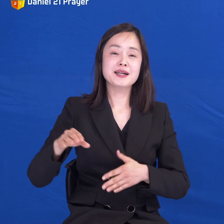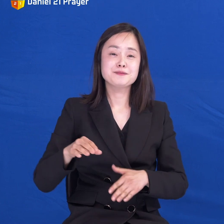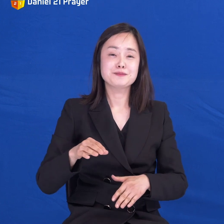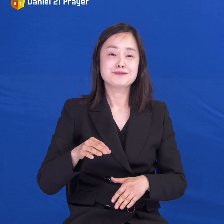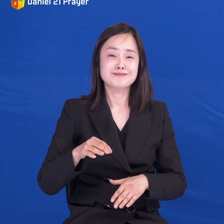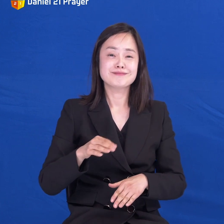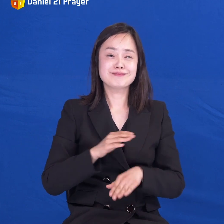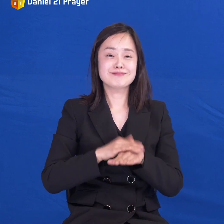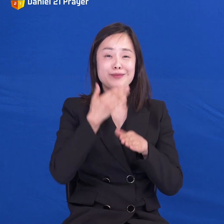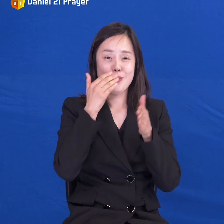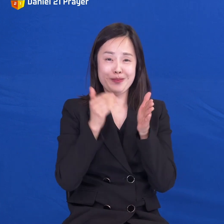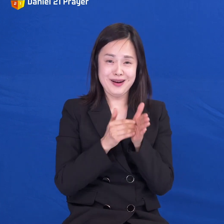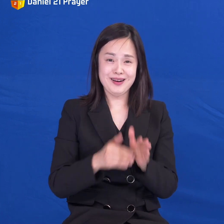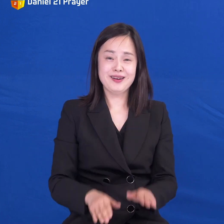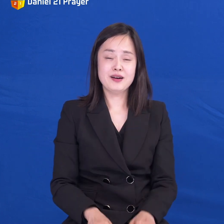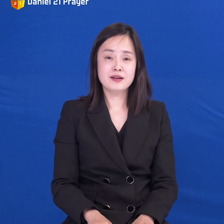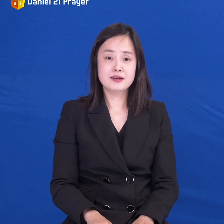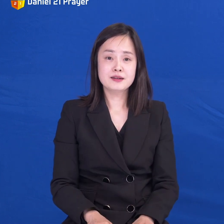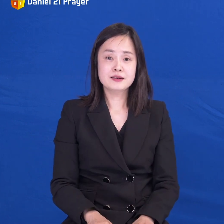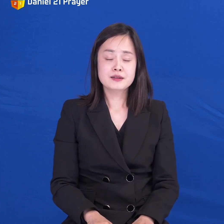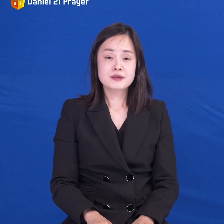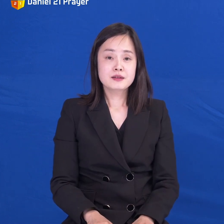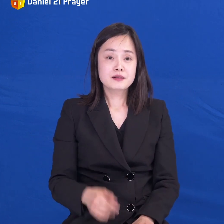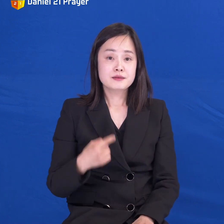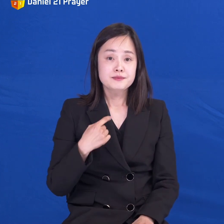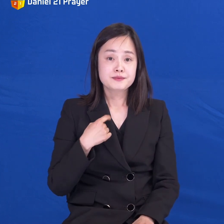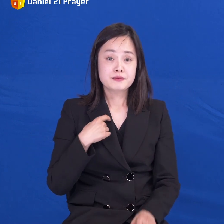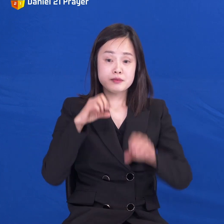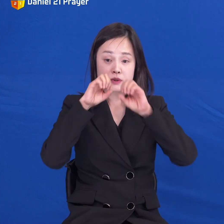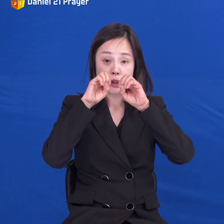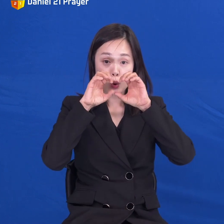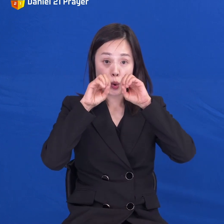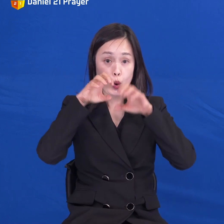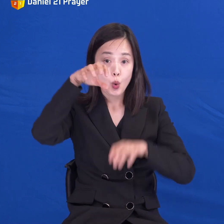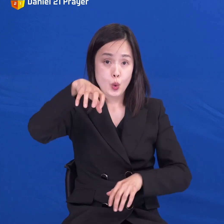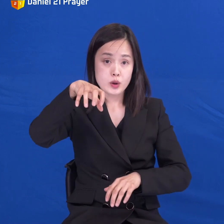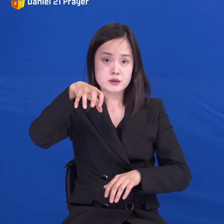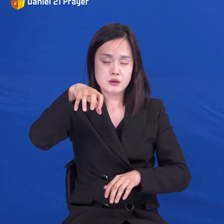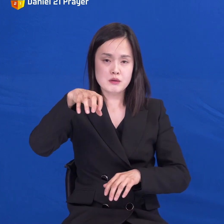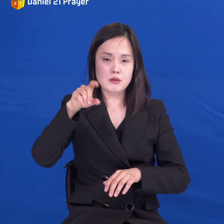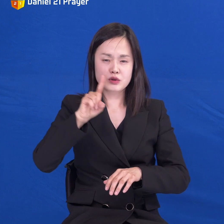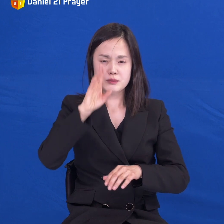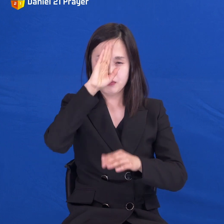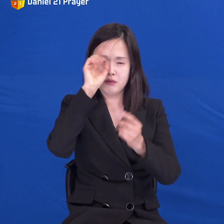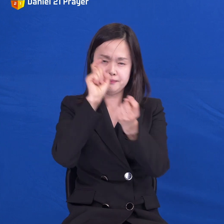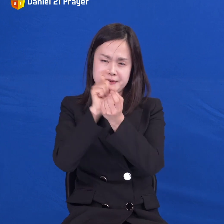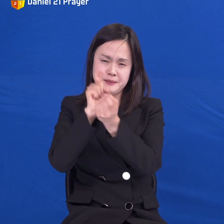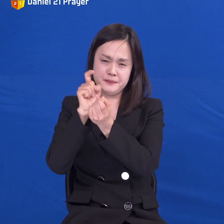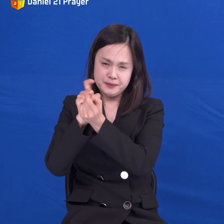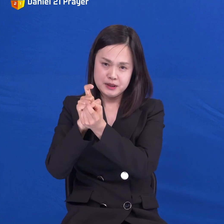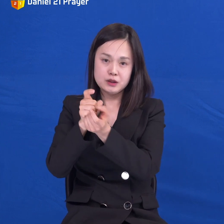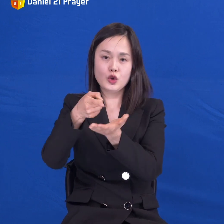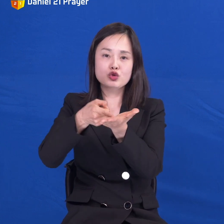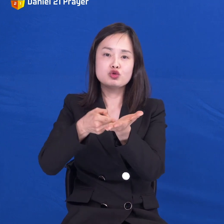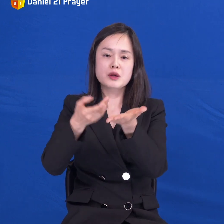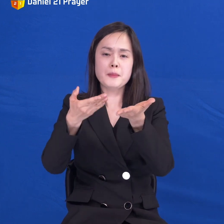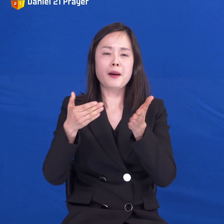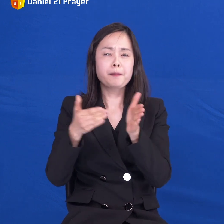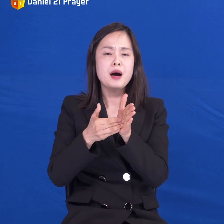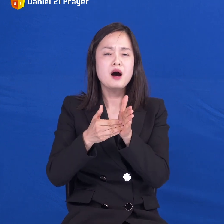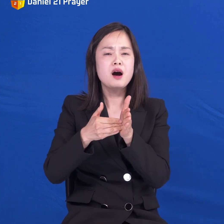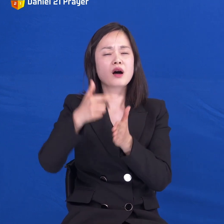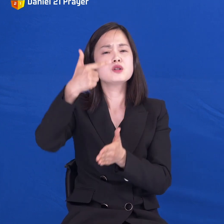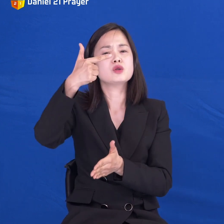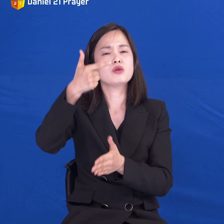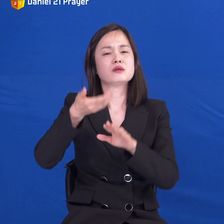수술실을 6번 들어갔습니다. 그런데 아직까지 살아있는 거 보니까 아마 온숭이와 그 군뱅이의 영향이 있지